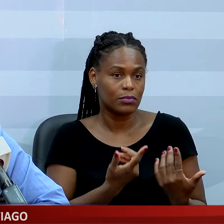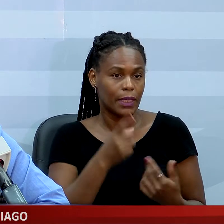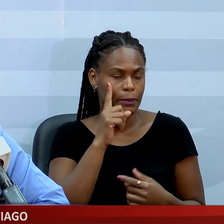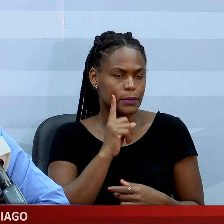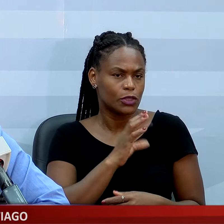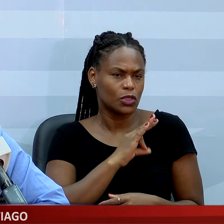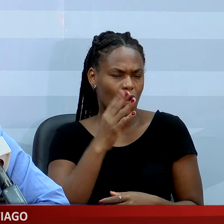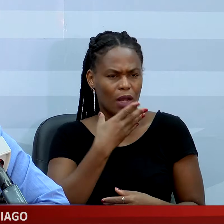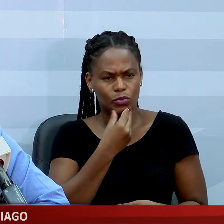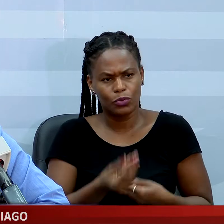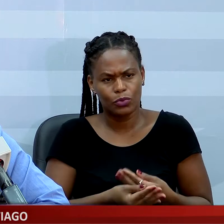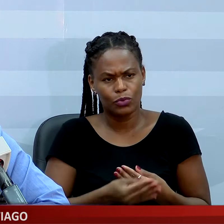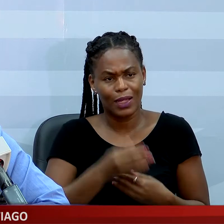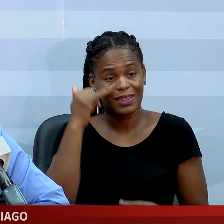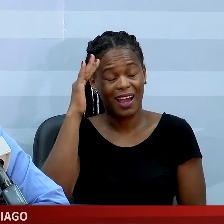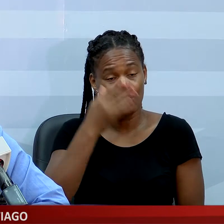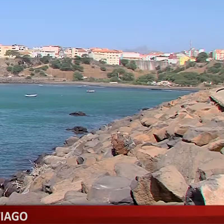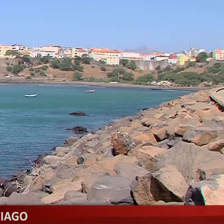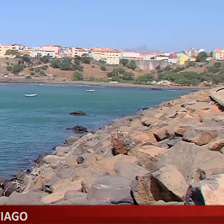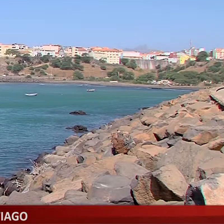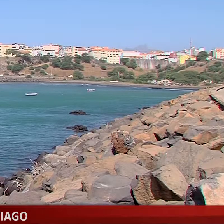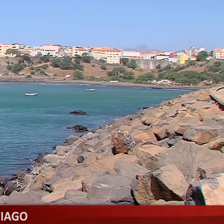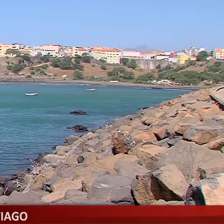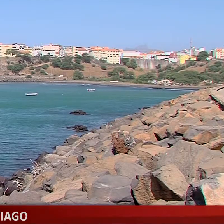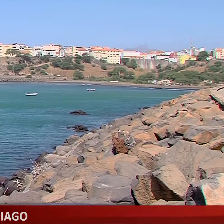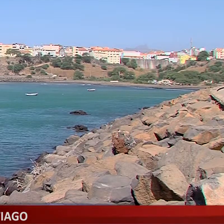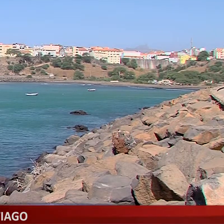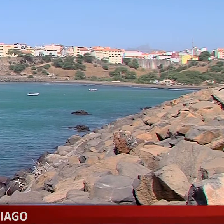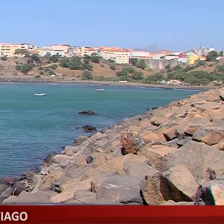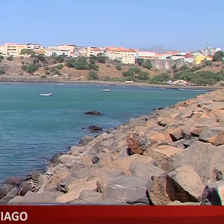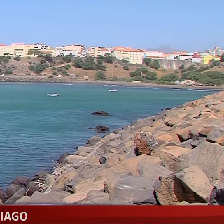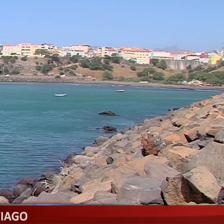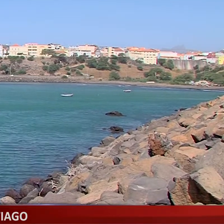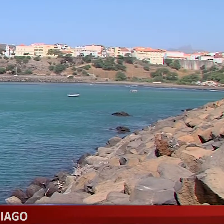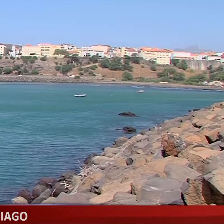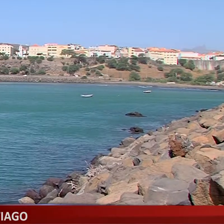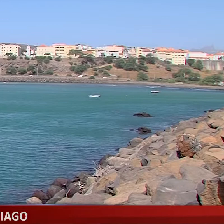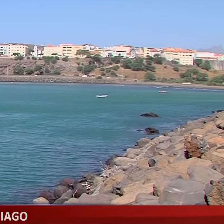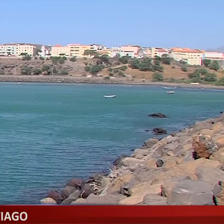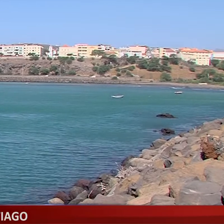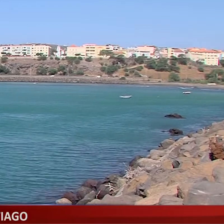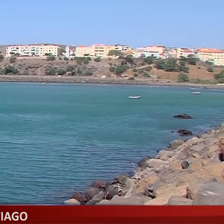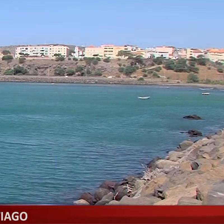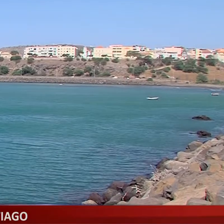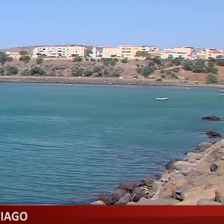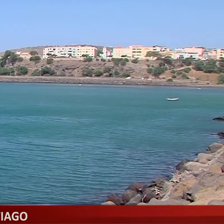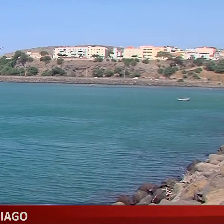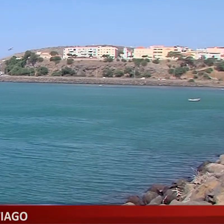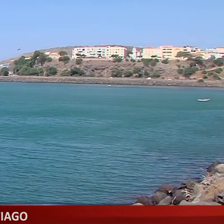senhora bastante idosa, de 92 anos de idade. O país passa a contabilizar 606 casos ativos,